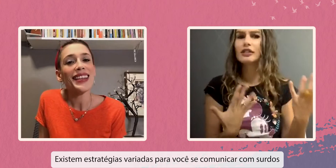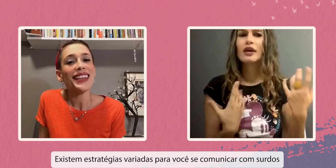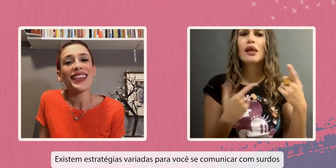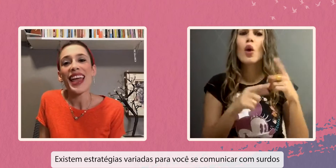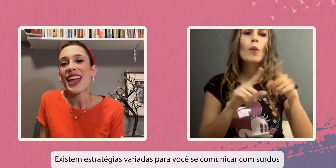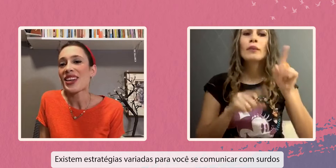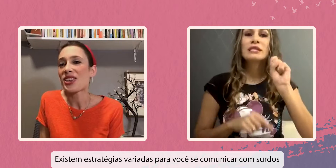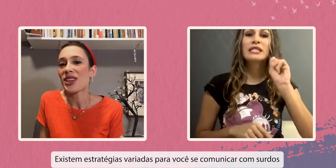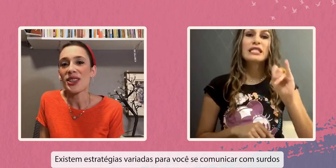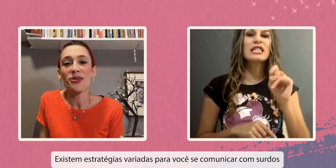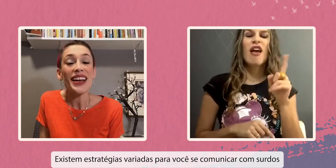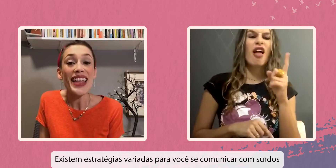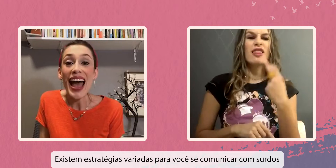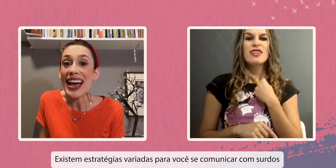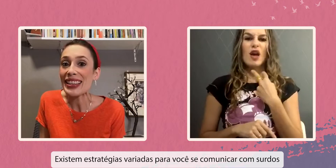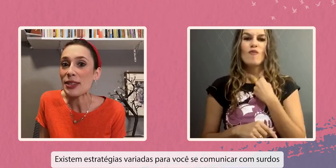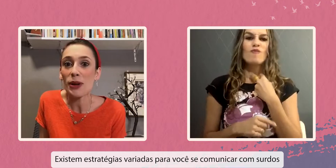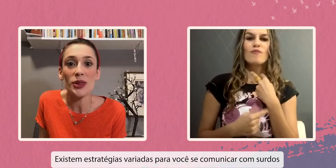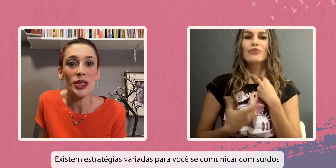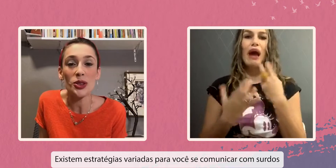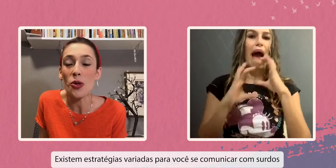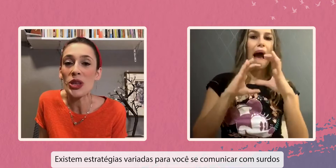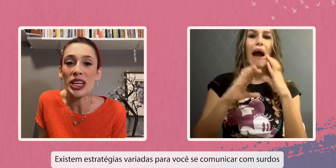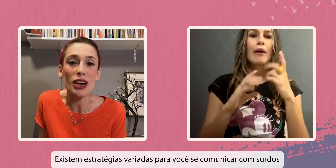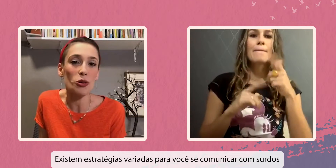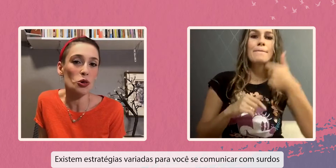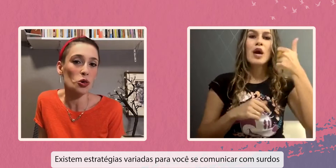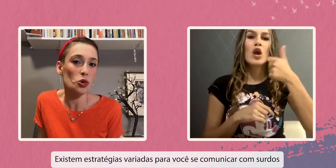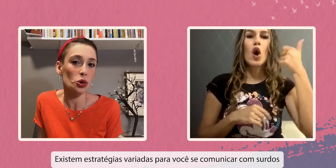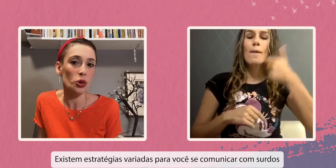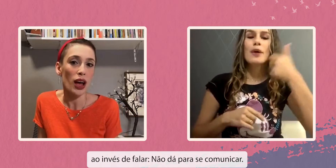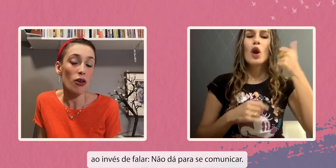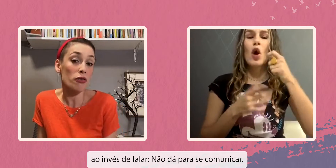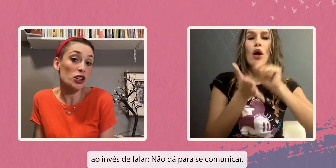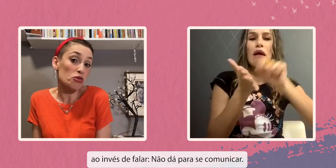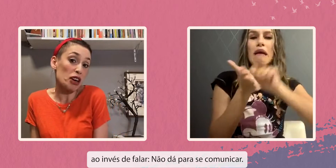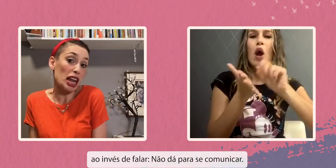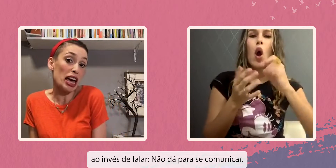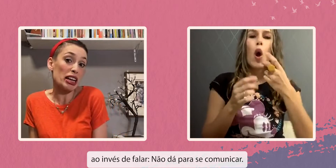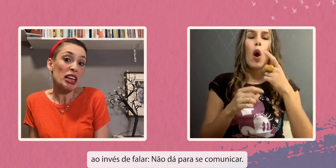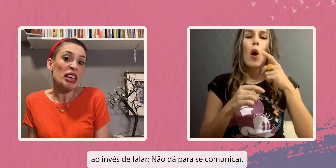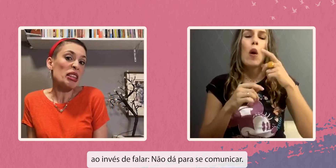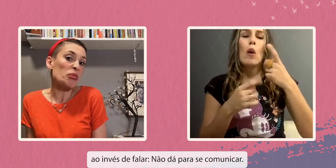Existem estratégias variadas para você se comunicar com o surdo. Ao